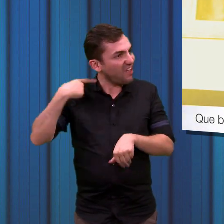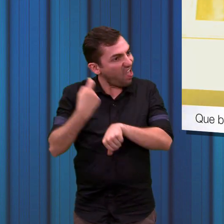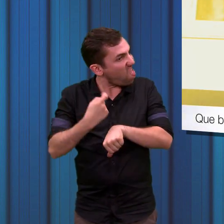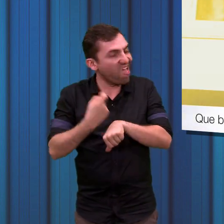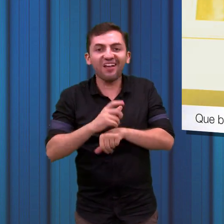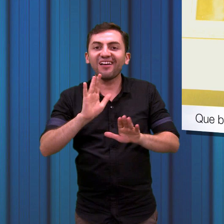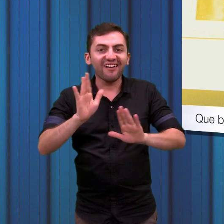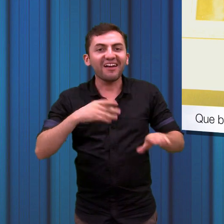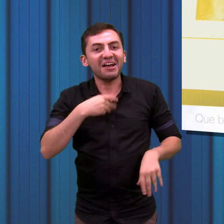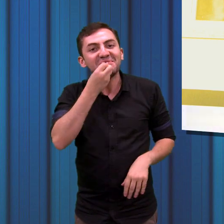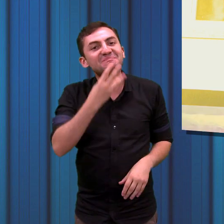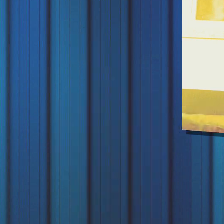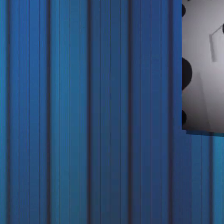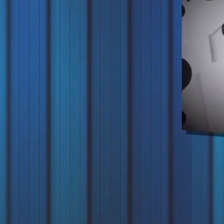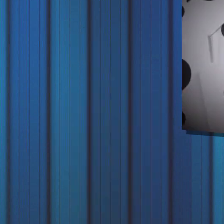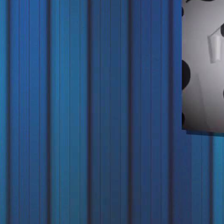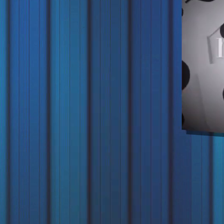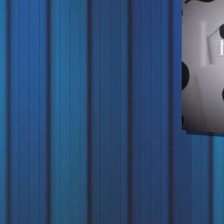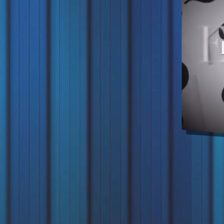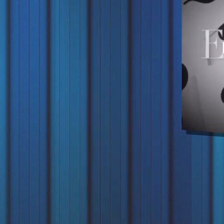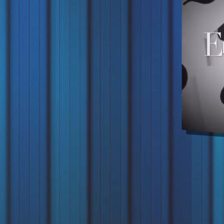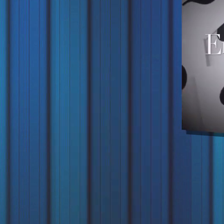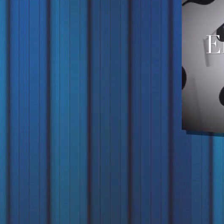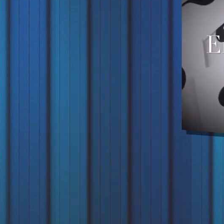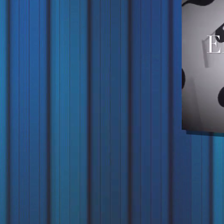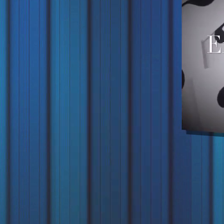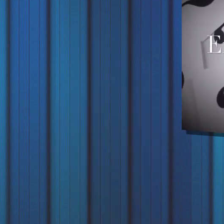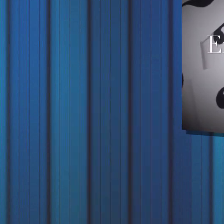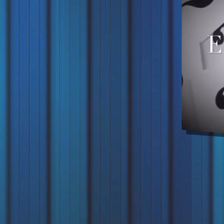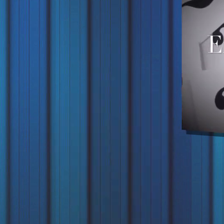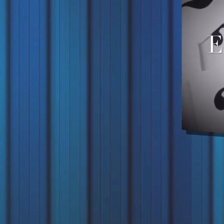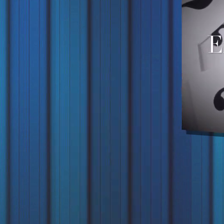Que bom que eu não era tão ignorante assim, né?